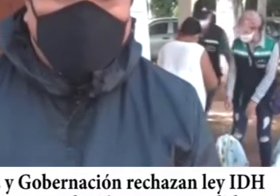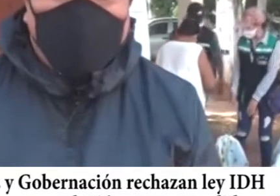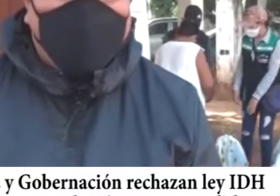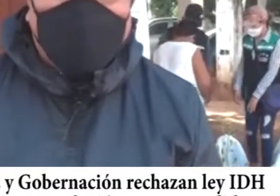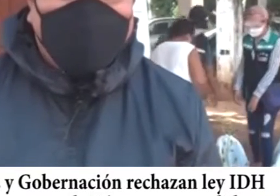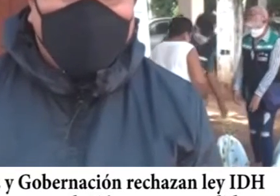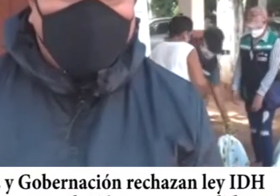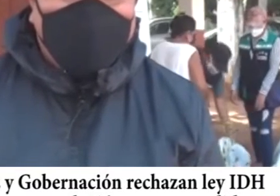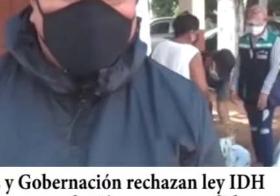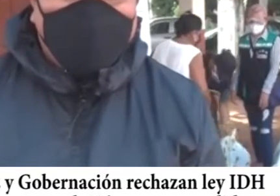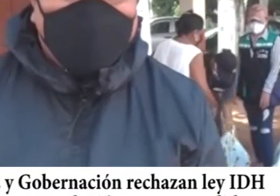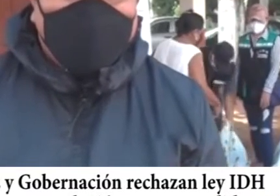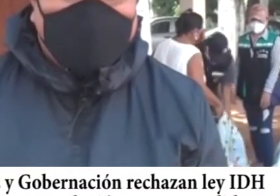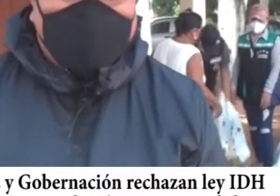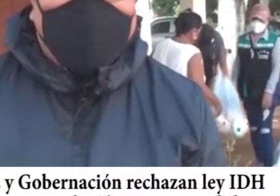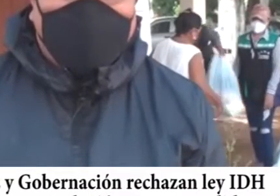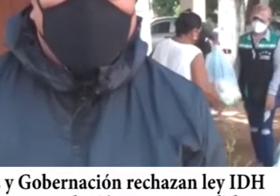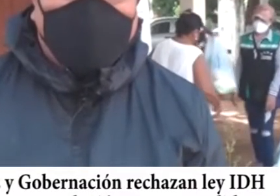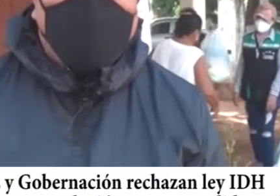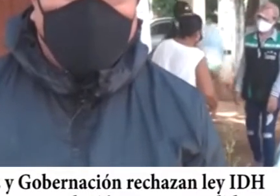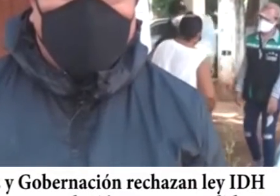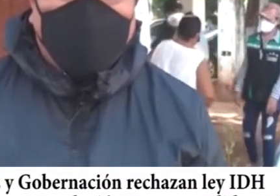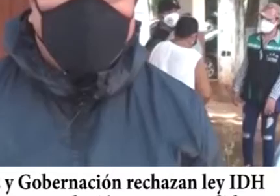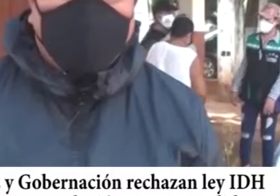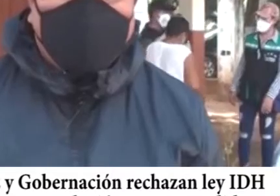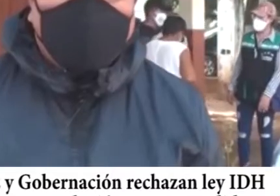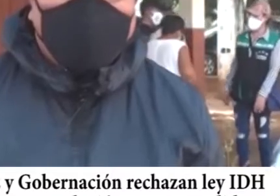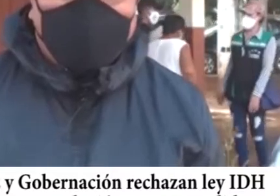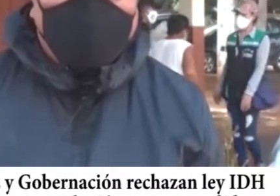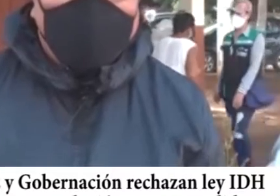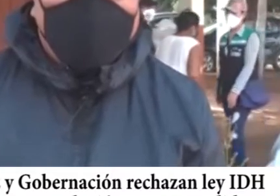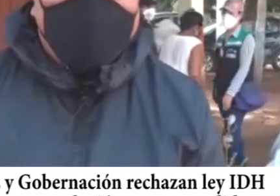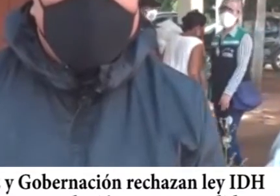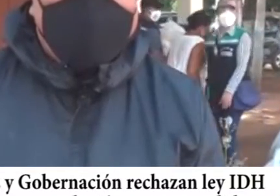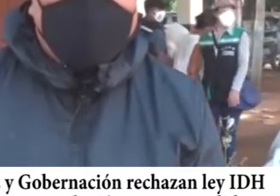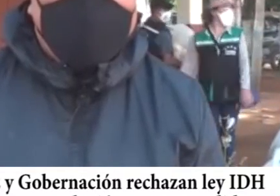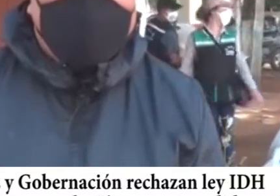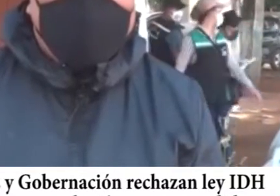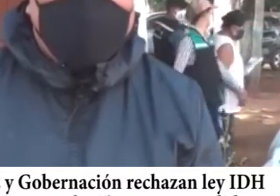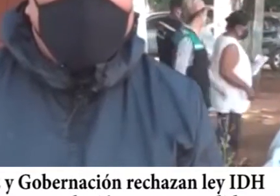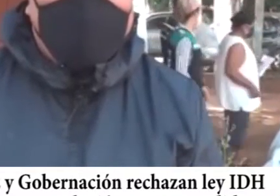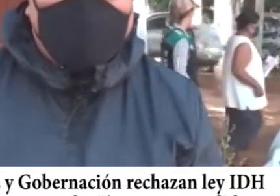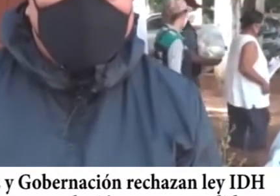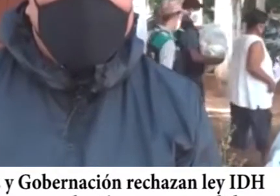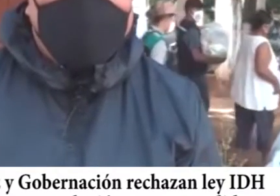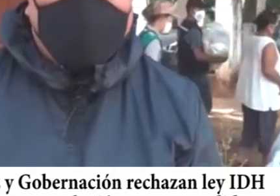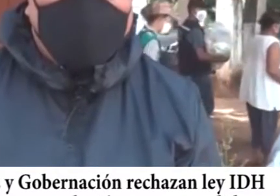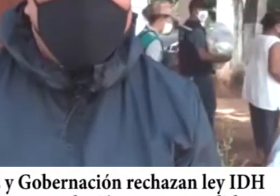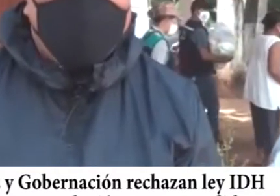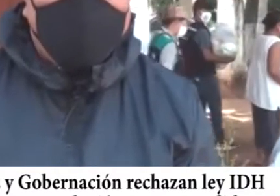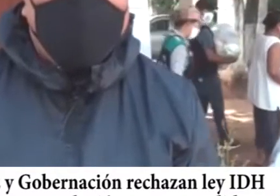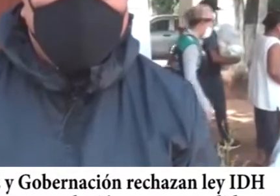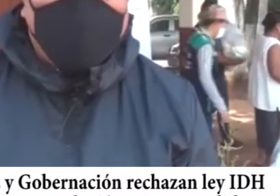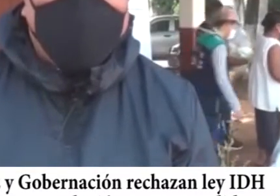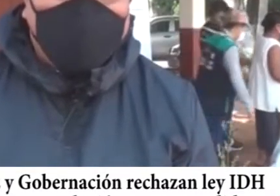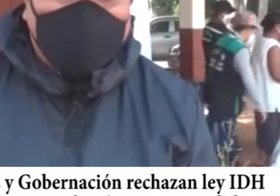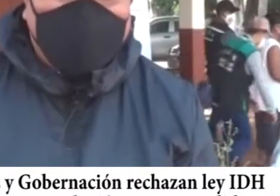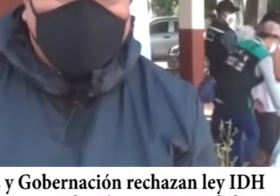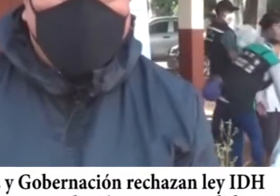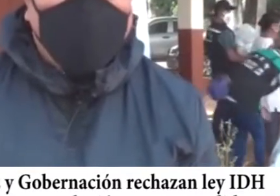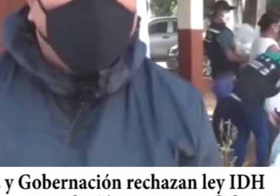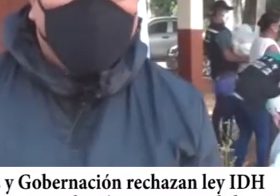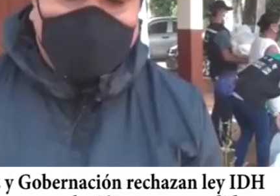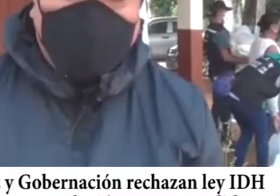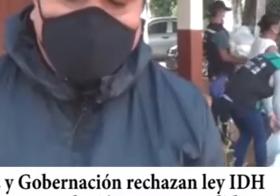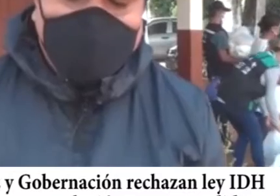que esto no se empeore, esperemos que el gobierno tome en cuenta de que los alcaldes también podemos hacernos